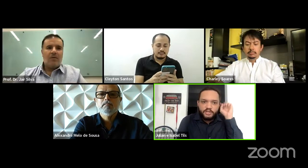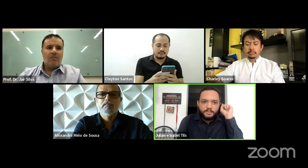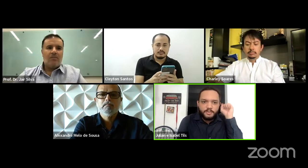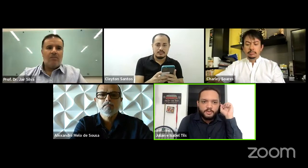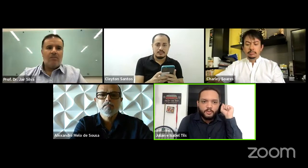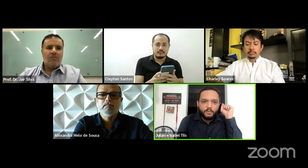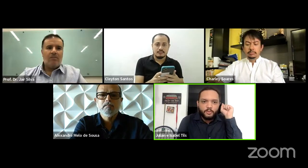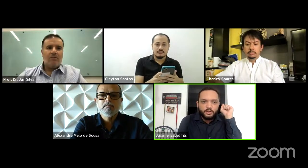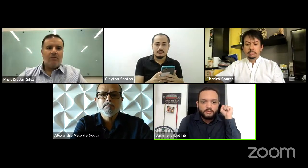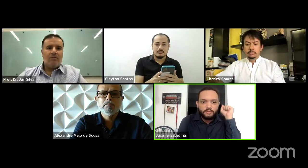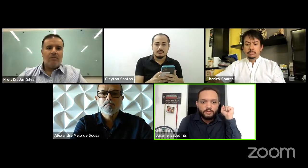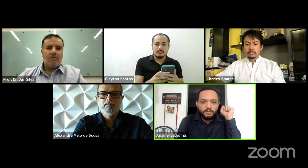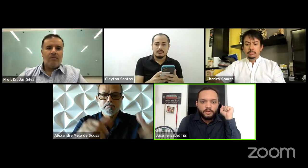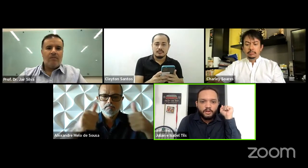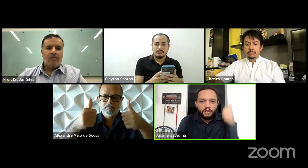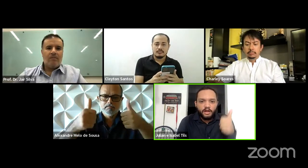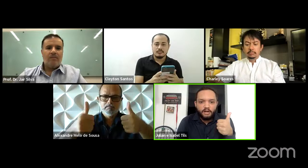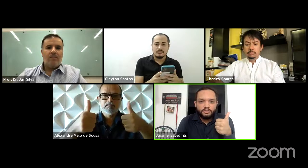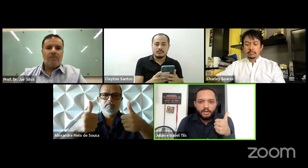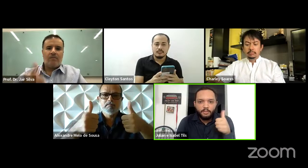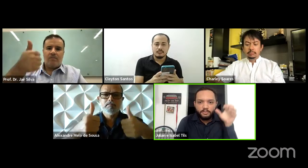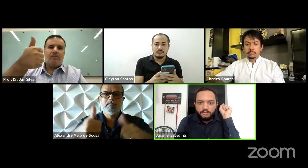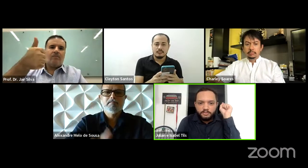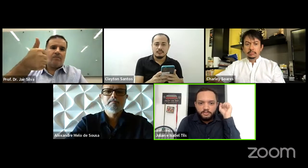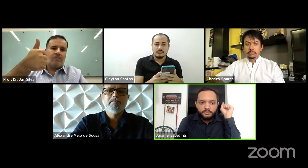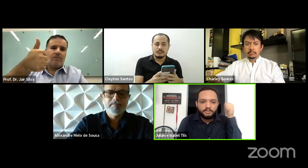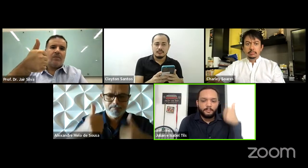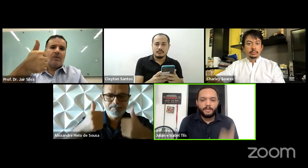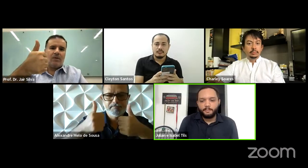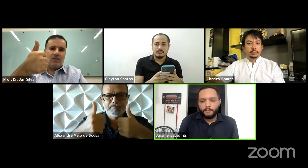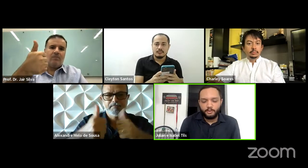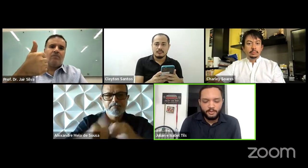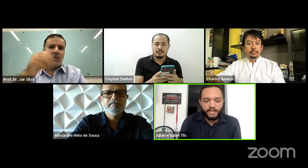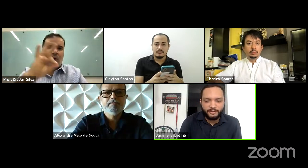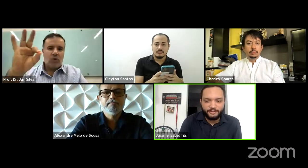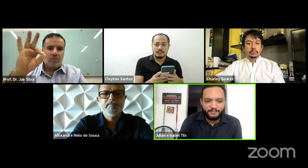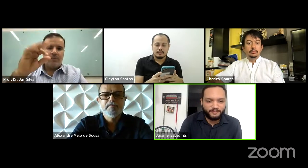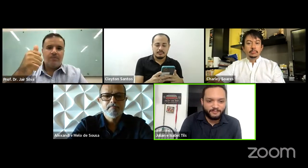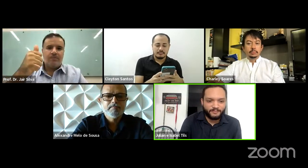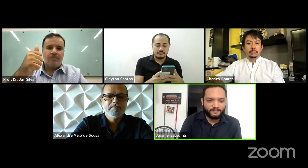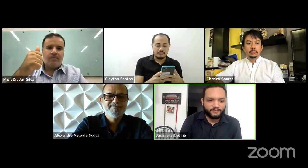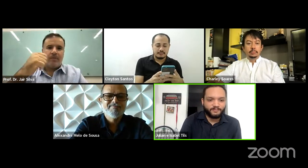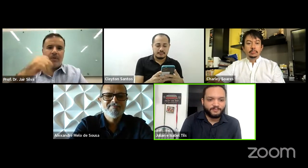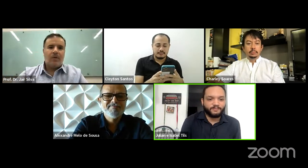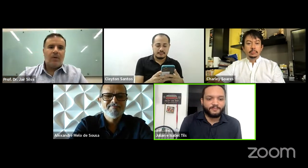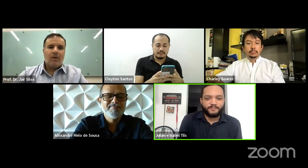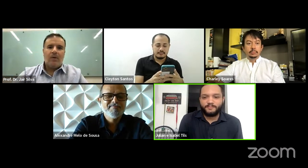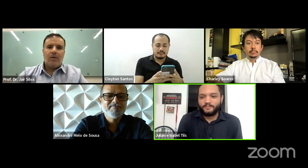Os ouvintes me escutam? Áudio tá bom? Pronto, obrigado.